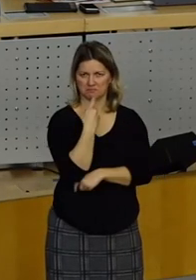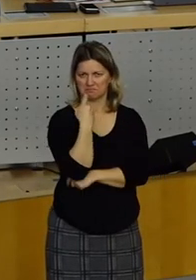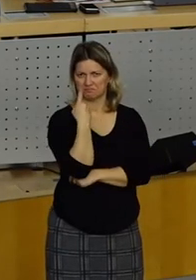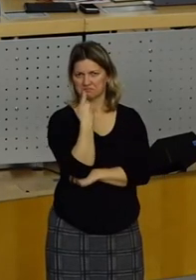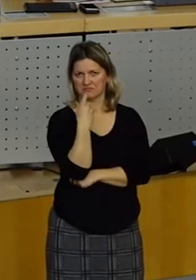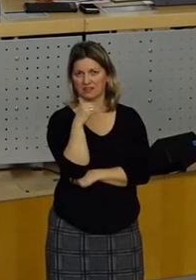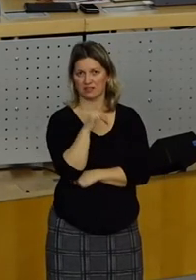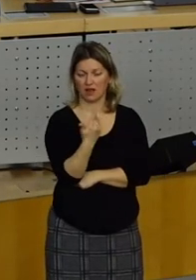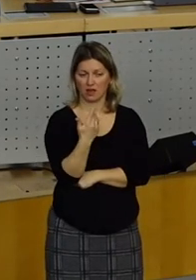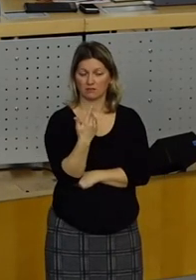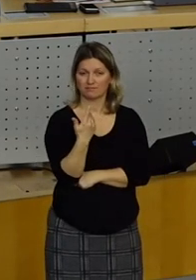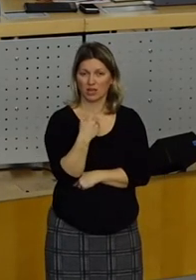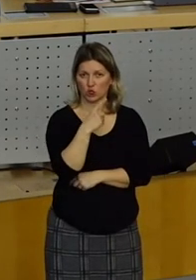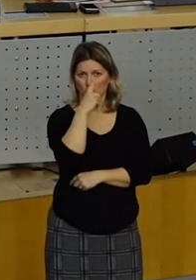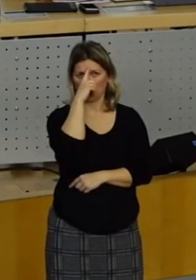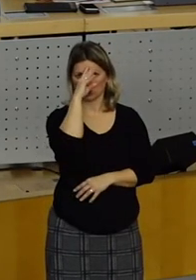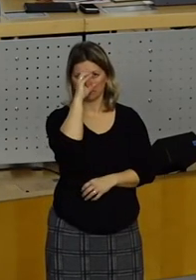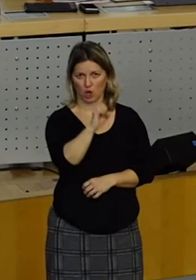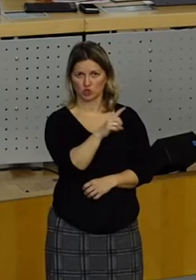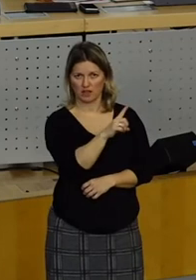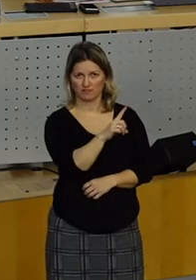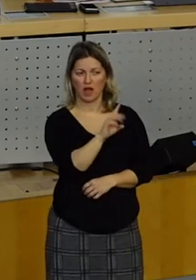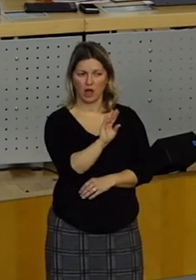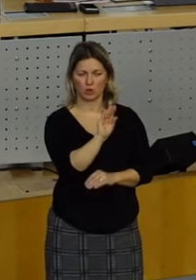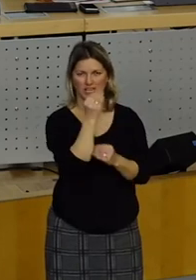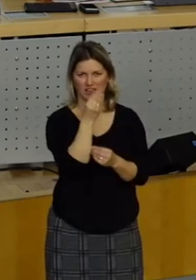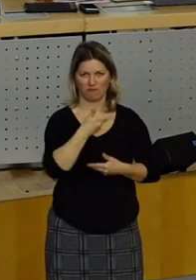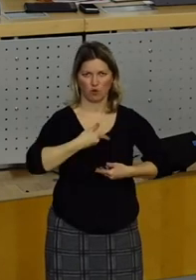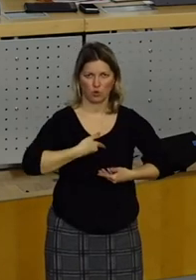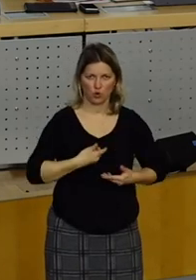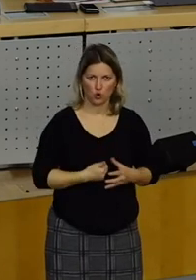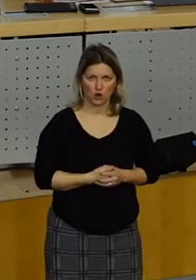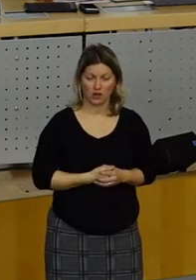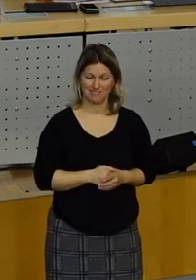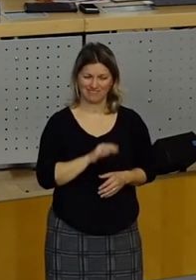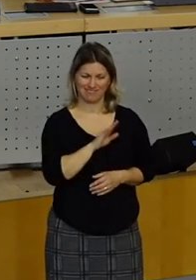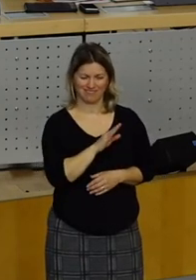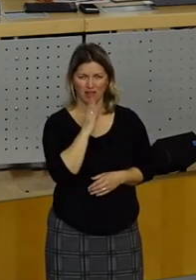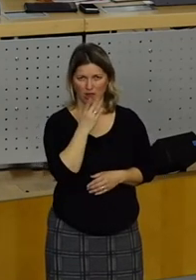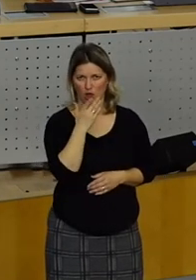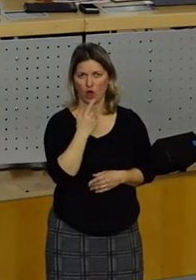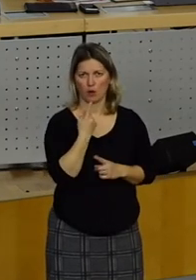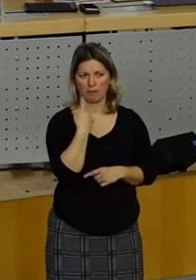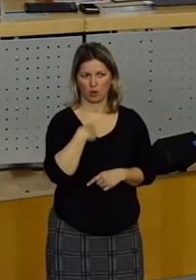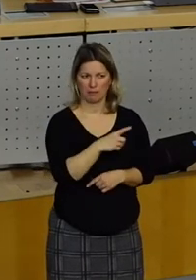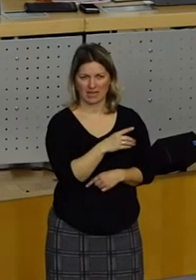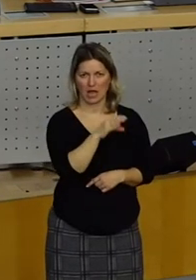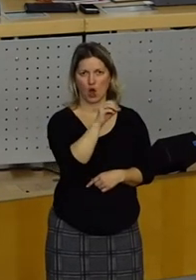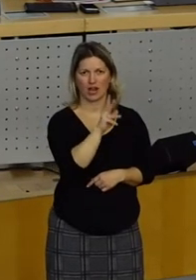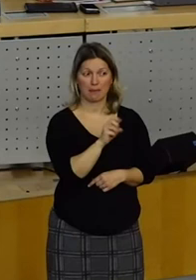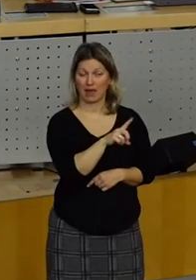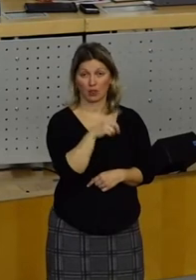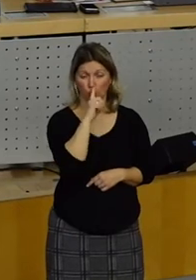informationen von der deutschen botschaft erhalten dass eben oberbürgermeister ocampo